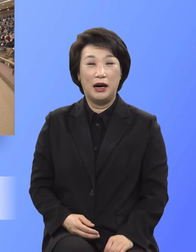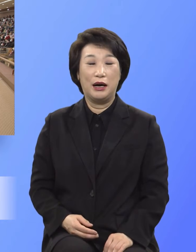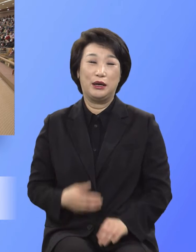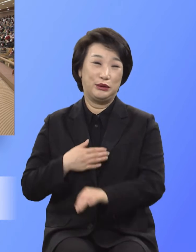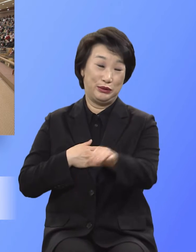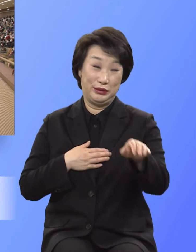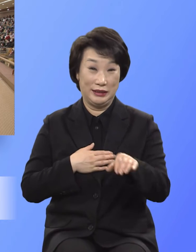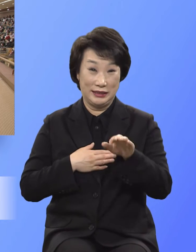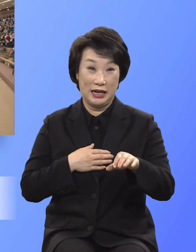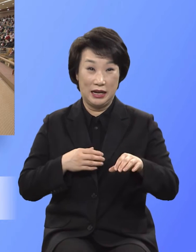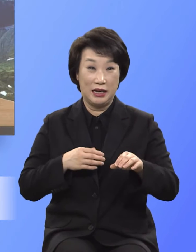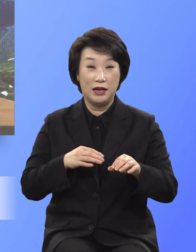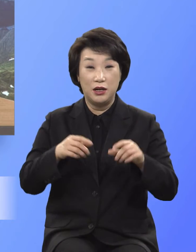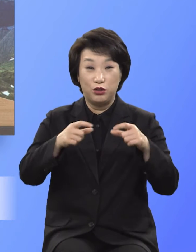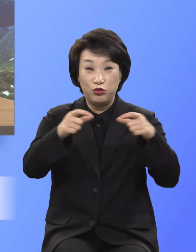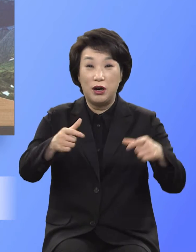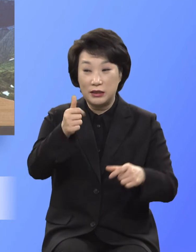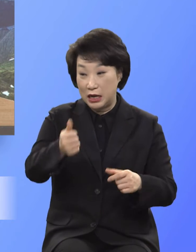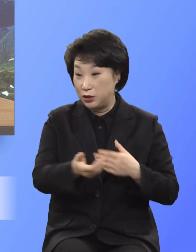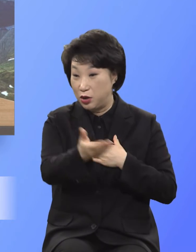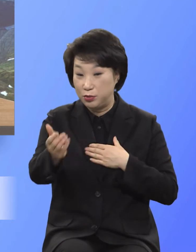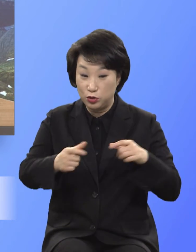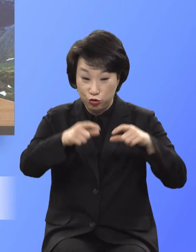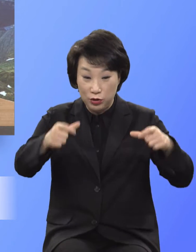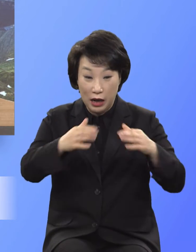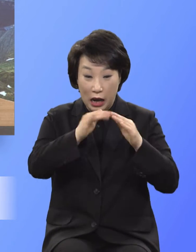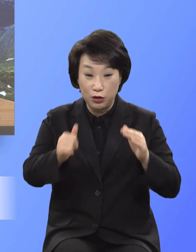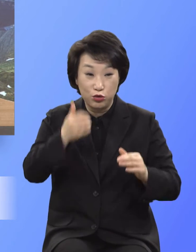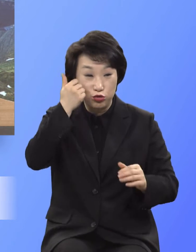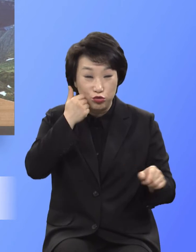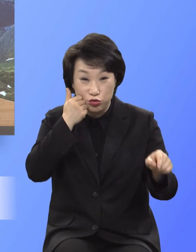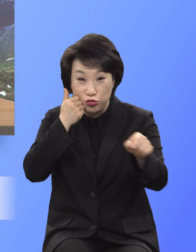우리 구역장들, 구역 식구들